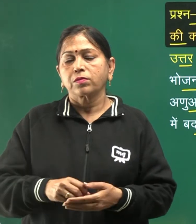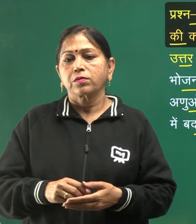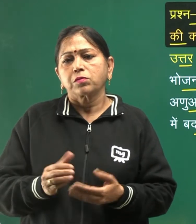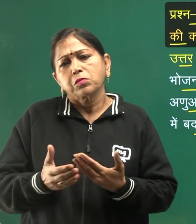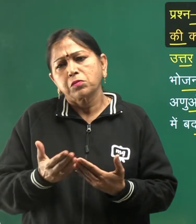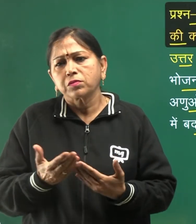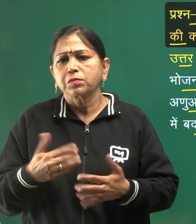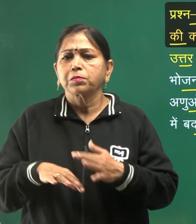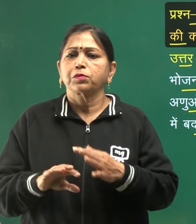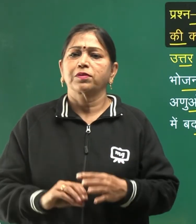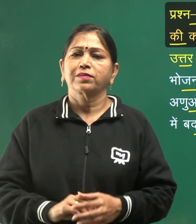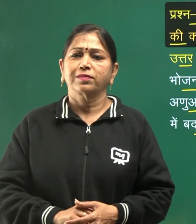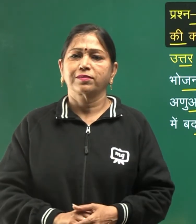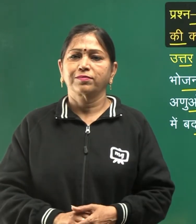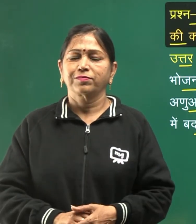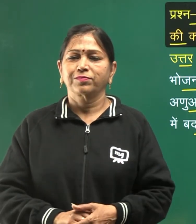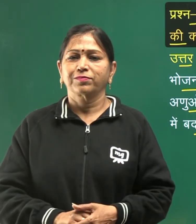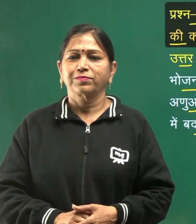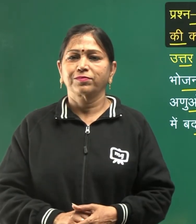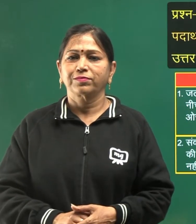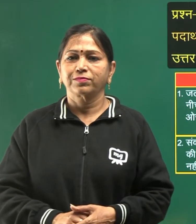आसान हो जाता है।